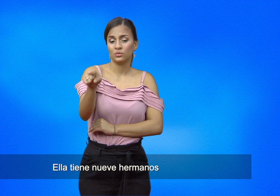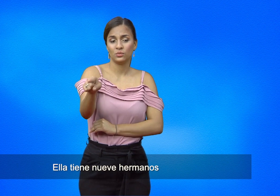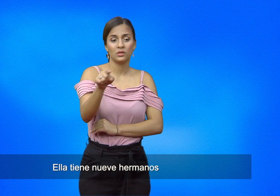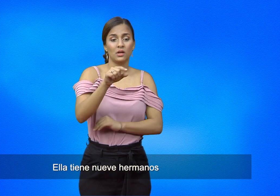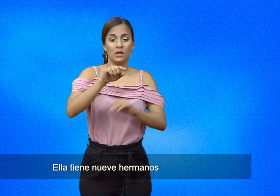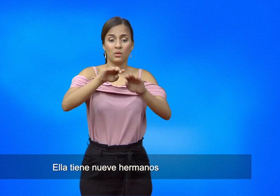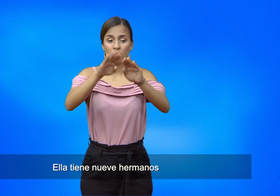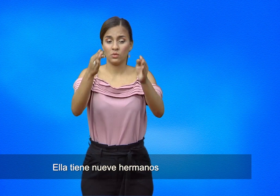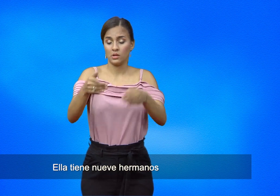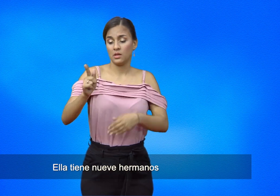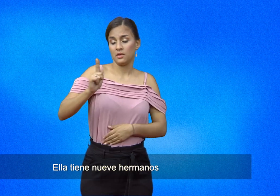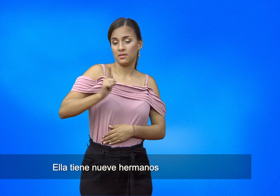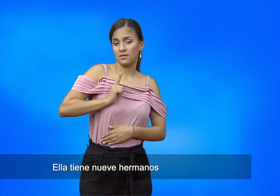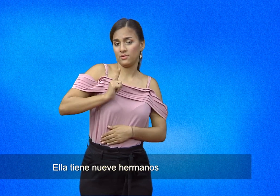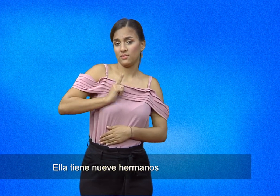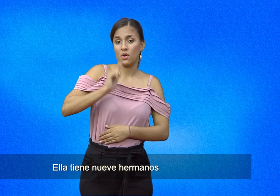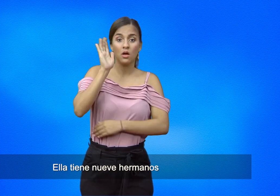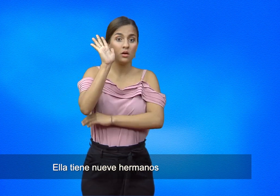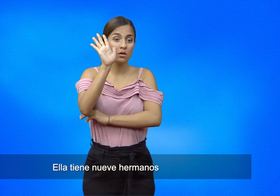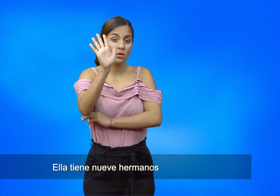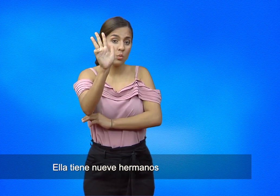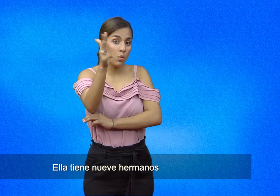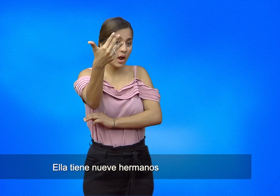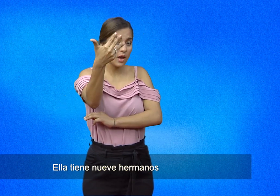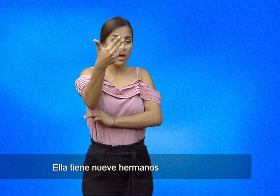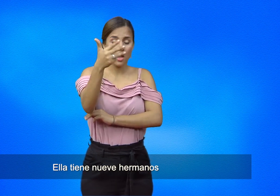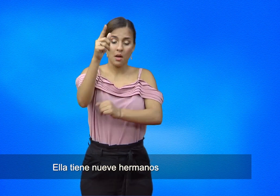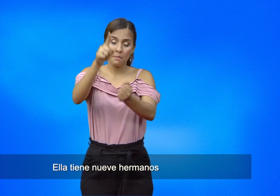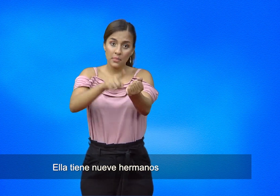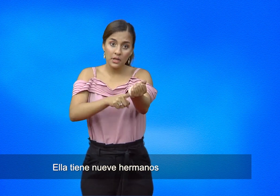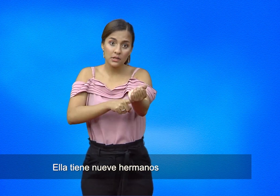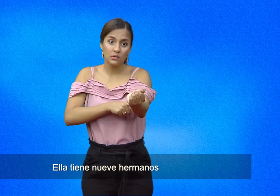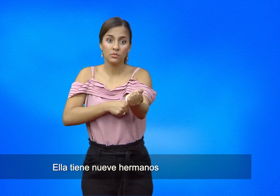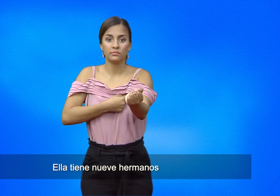ella tiene nueve hermanos